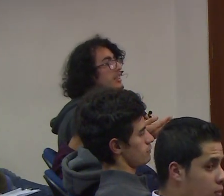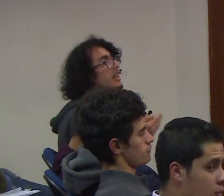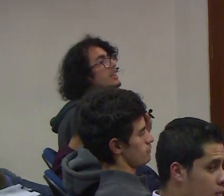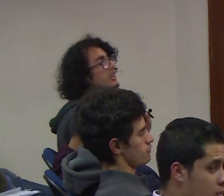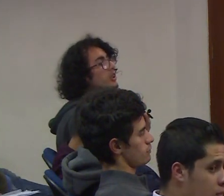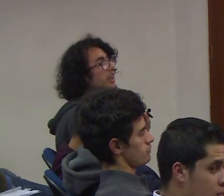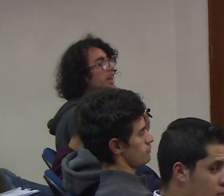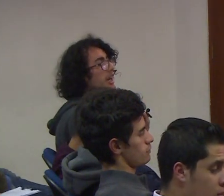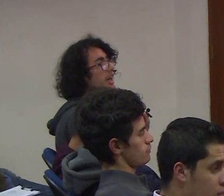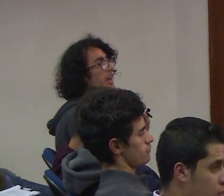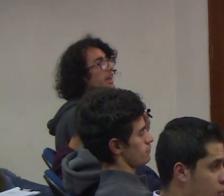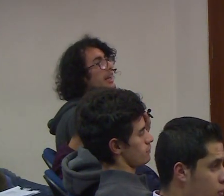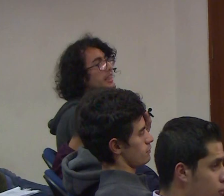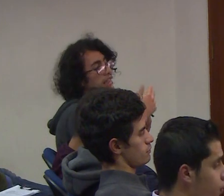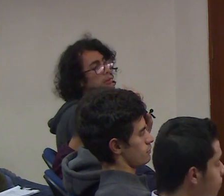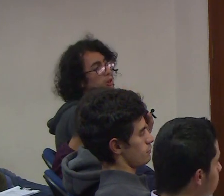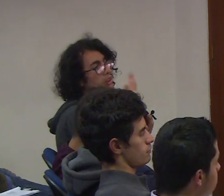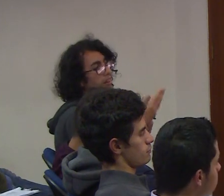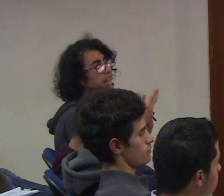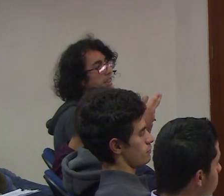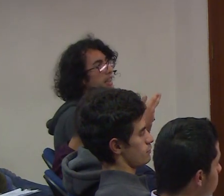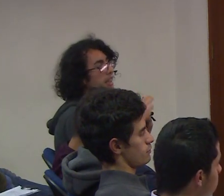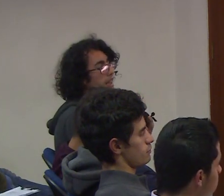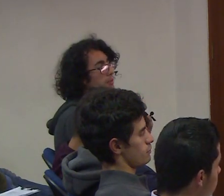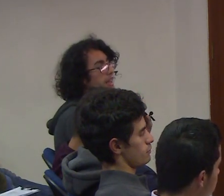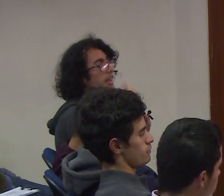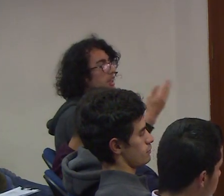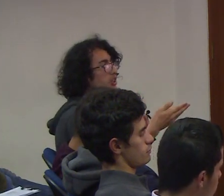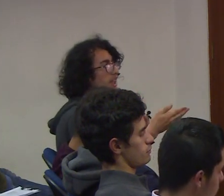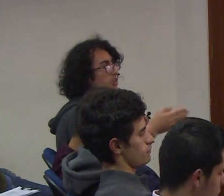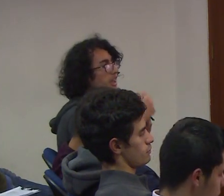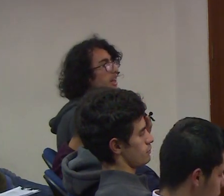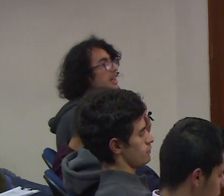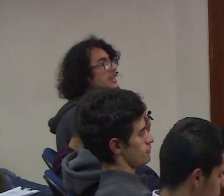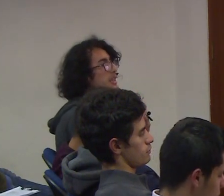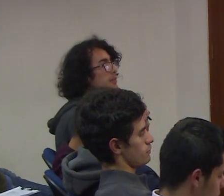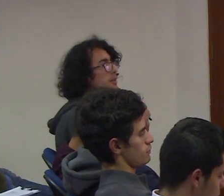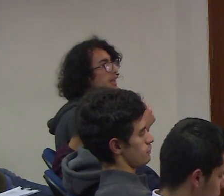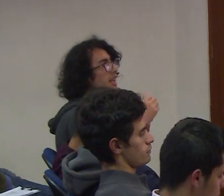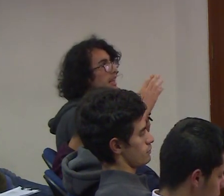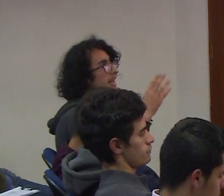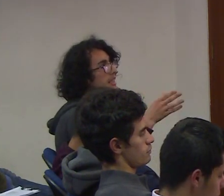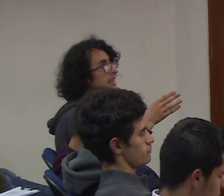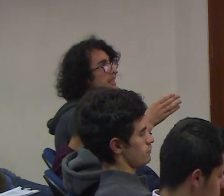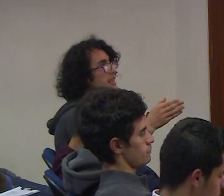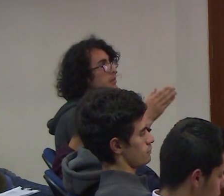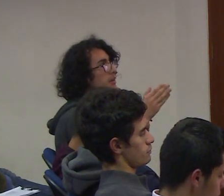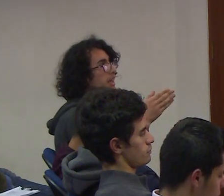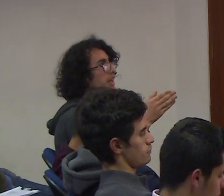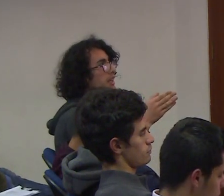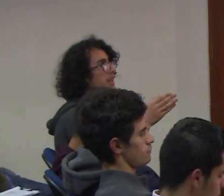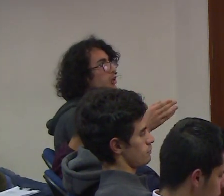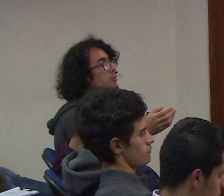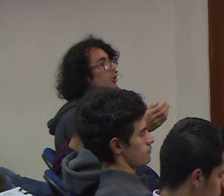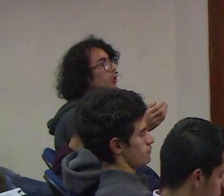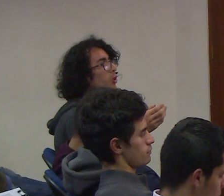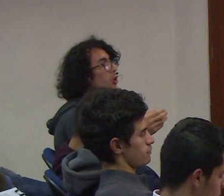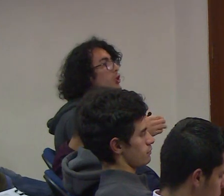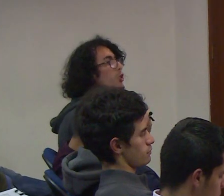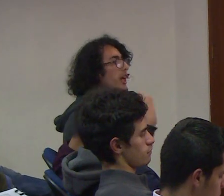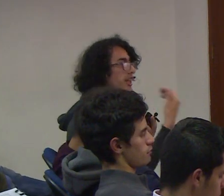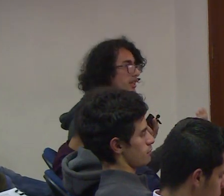a las líneas, sino que la pregunta va en relación a eso, o sea, Sí, más bien las líneas le pueden